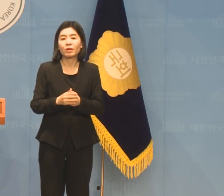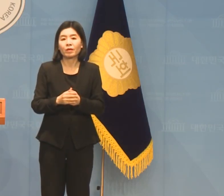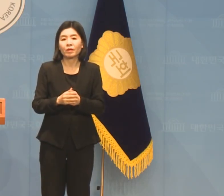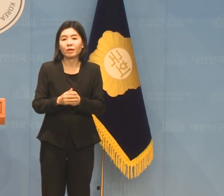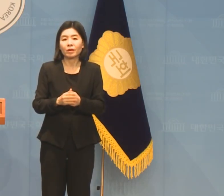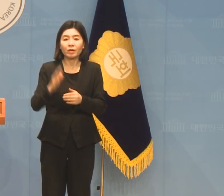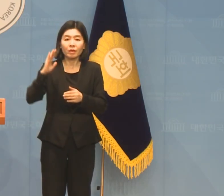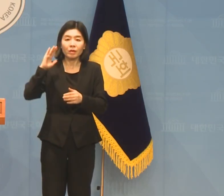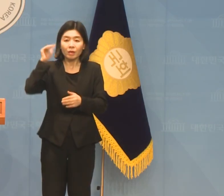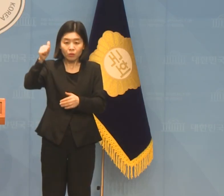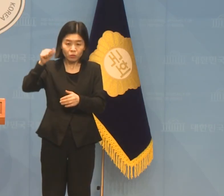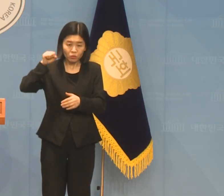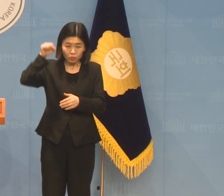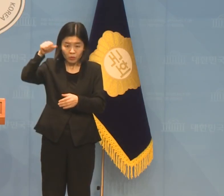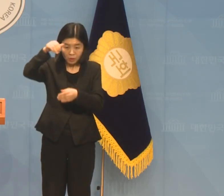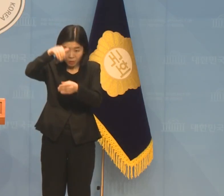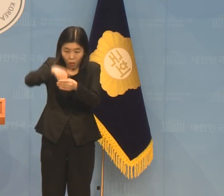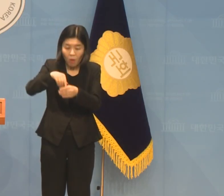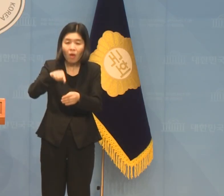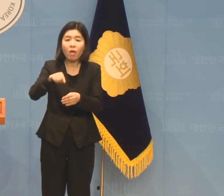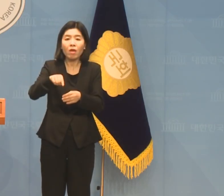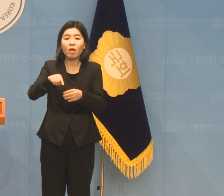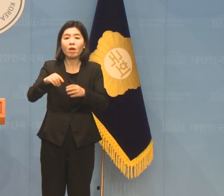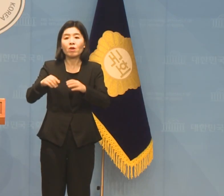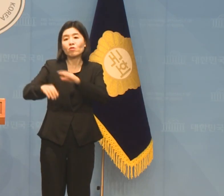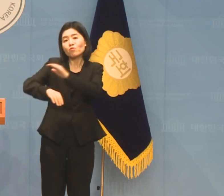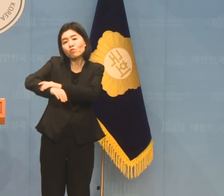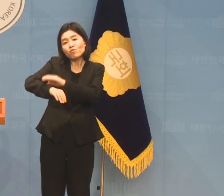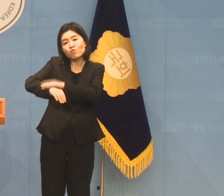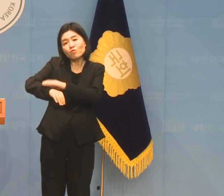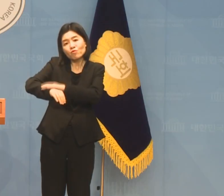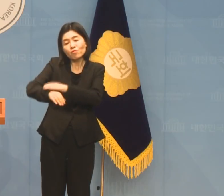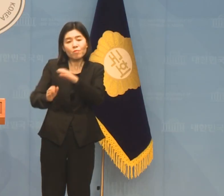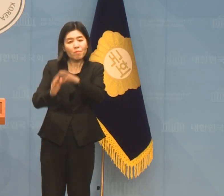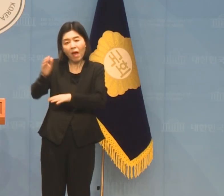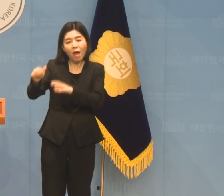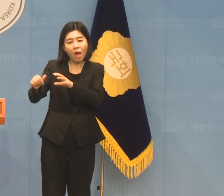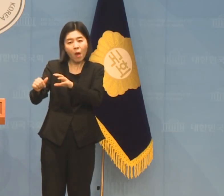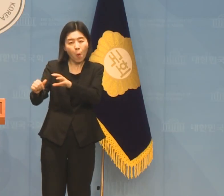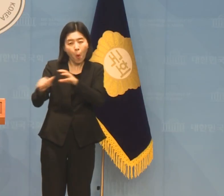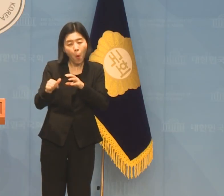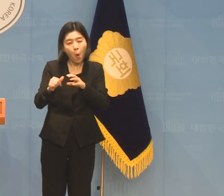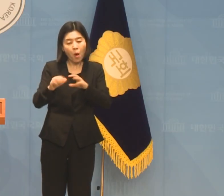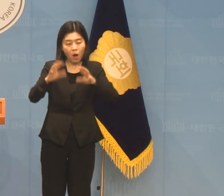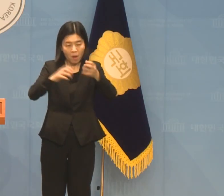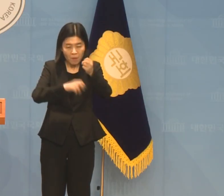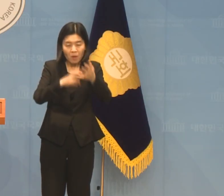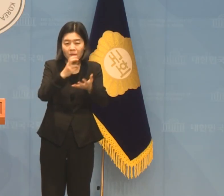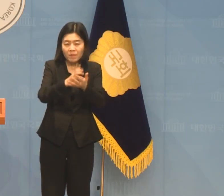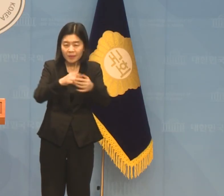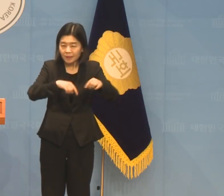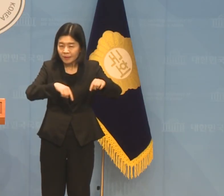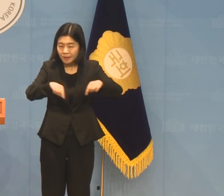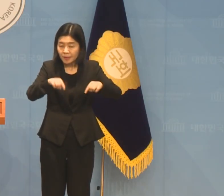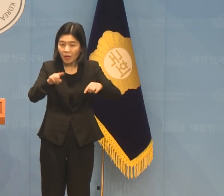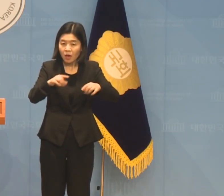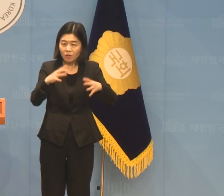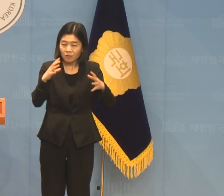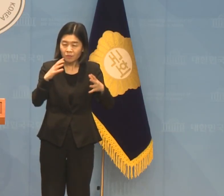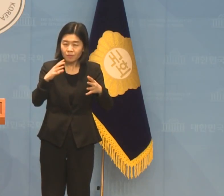대선판에 극우 세력을 끌어들여 헌정 질서를 유린하려는 전광훈 목사의 파렴치한